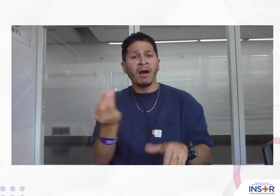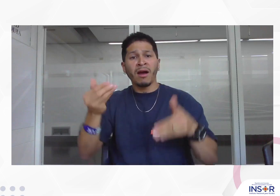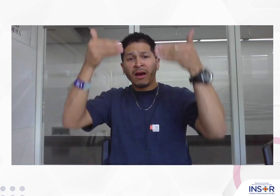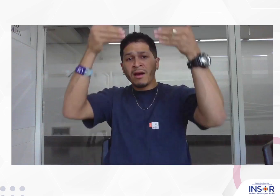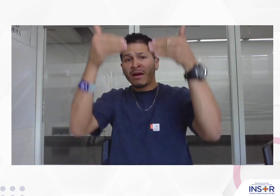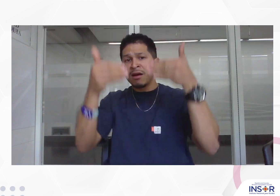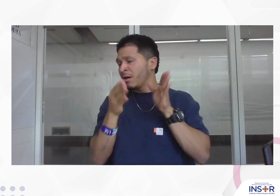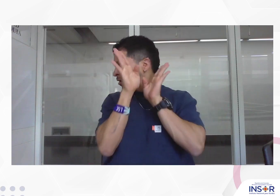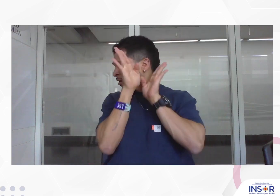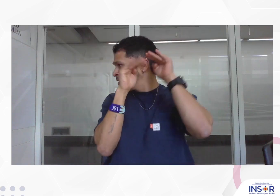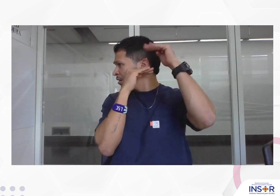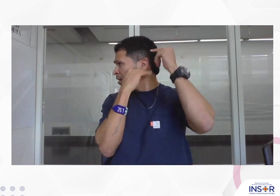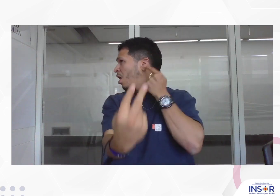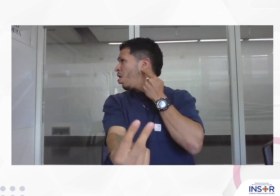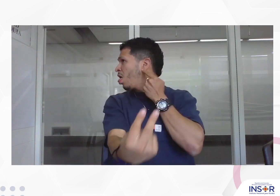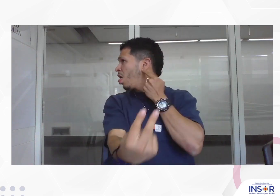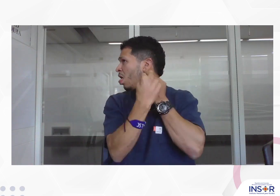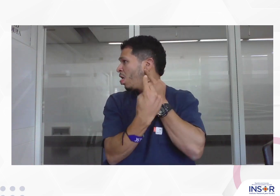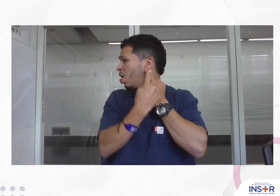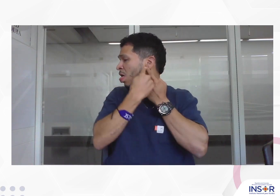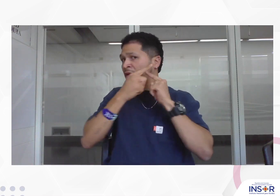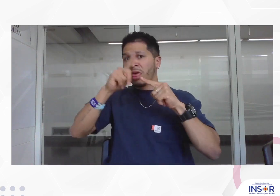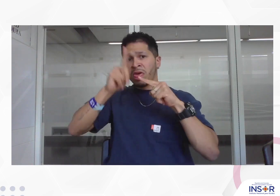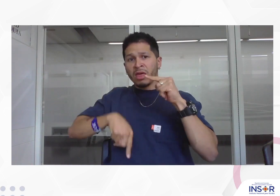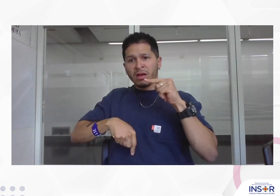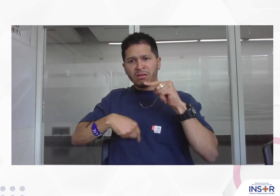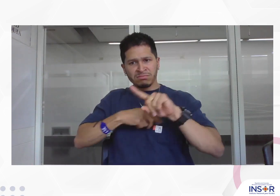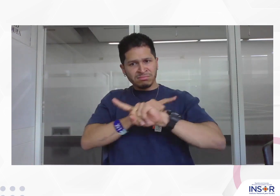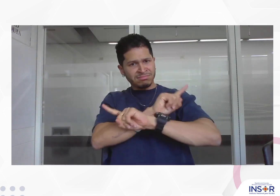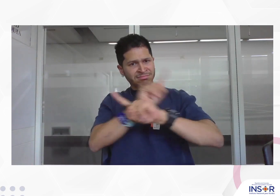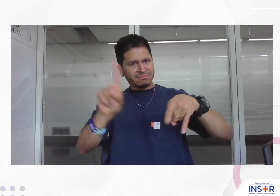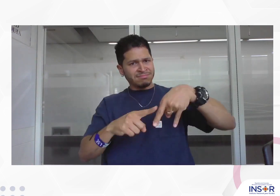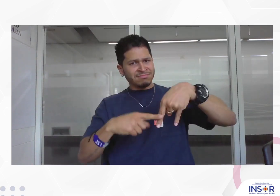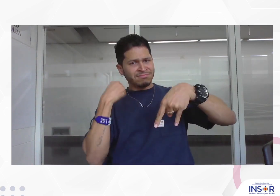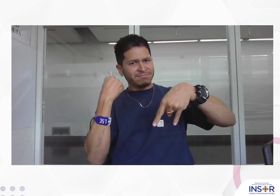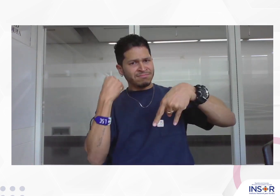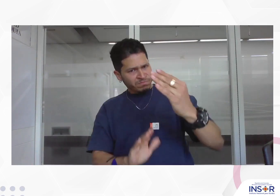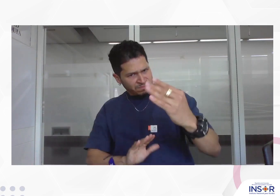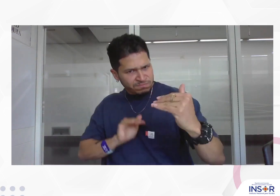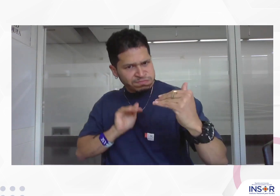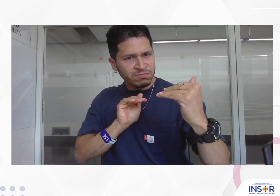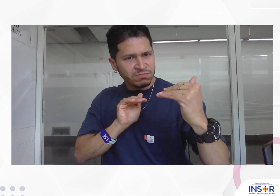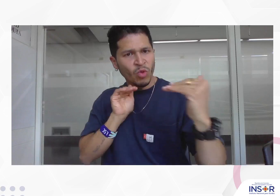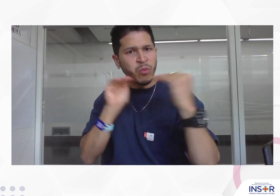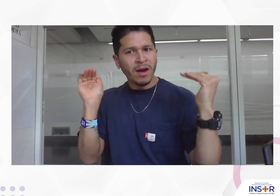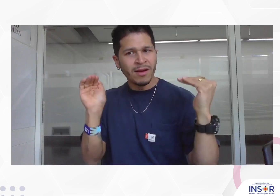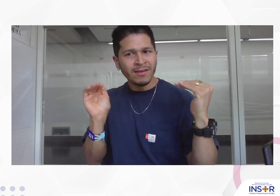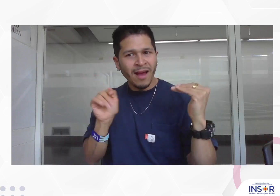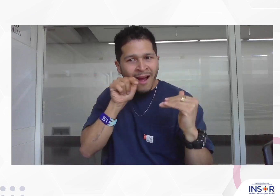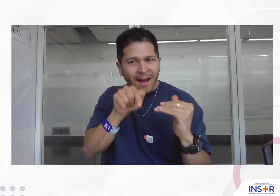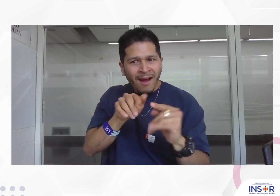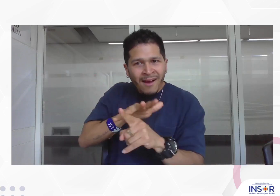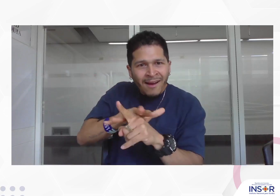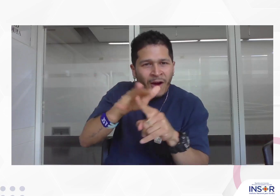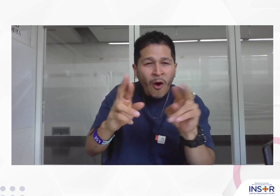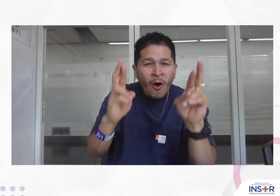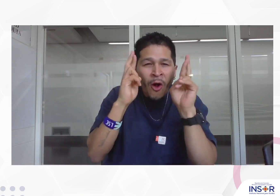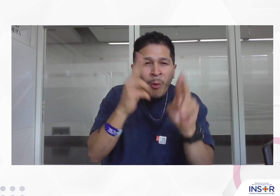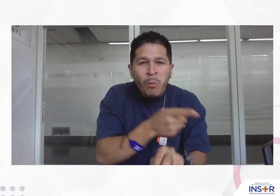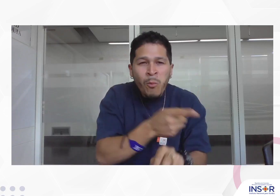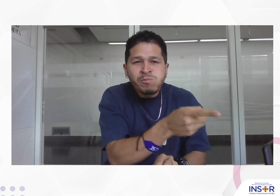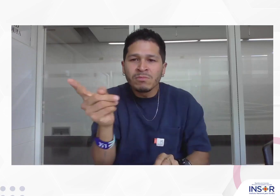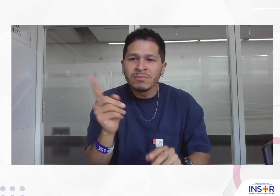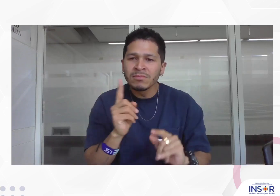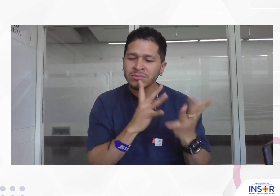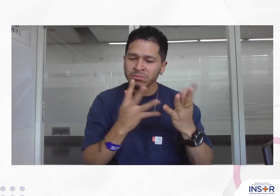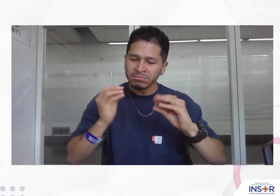que en estas barreras económicas que se presentan por el sistema machista, pues se eliminen. Entonces